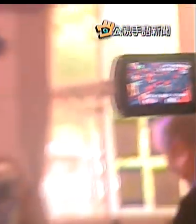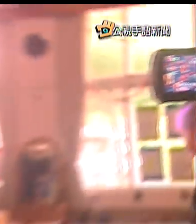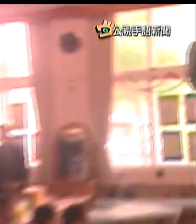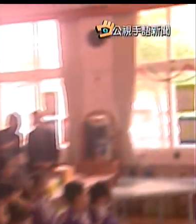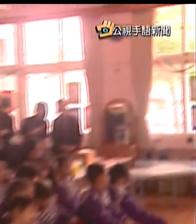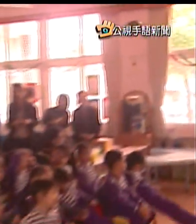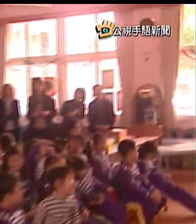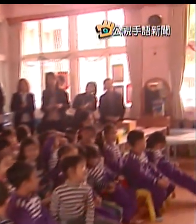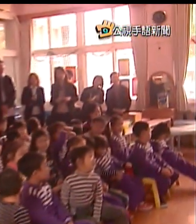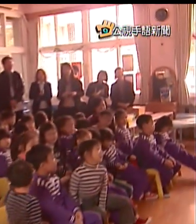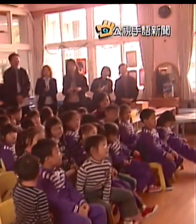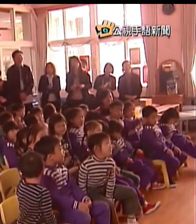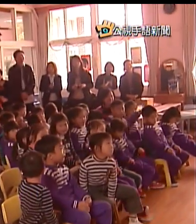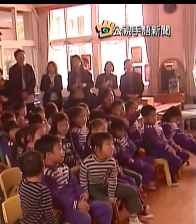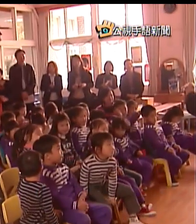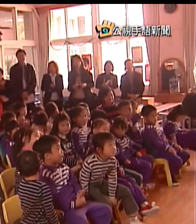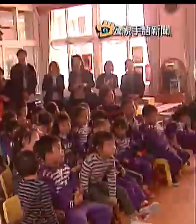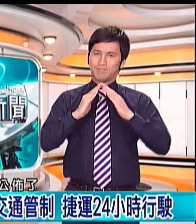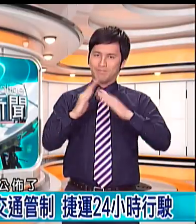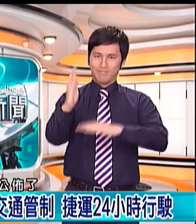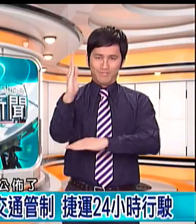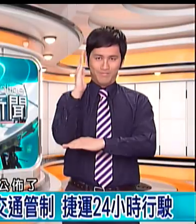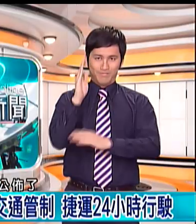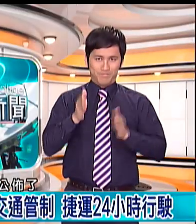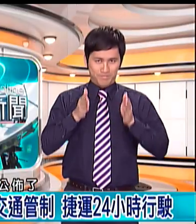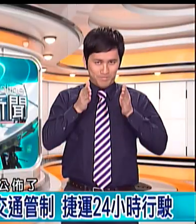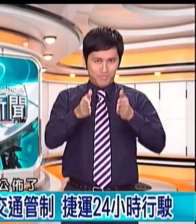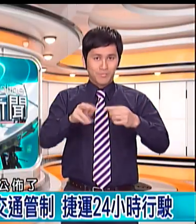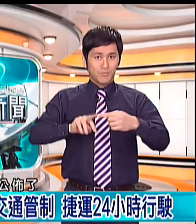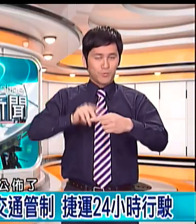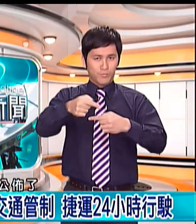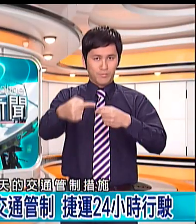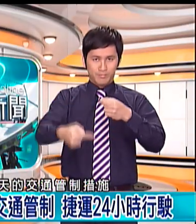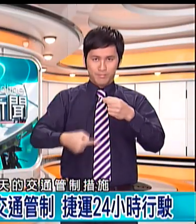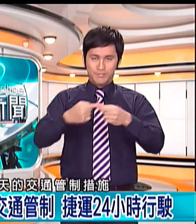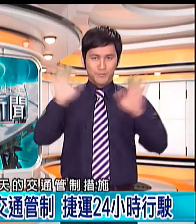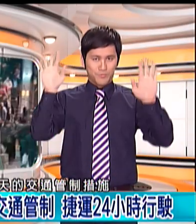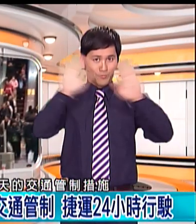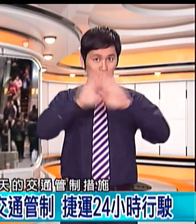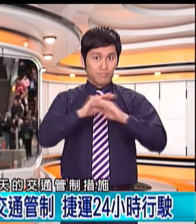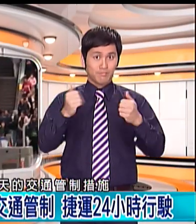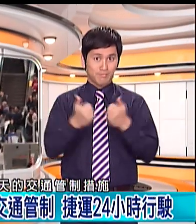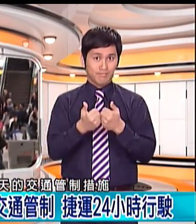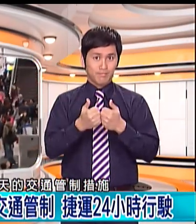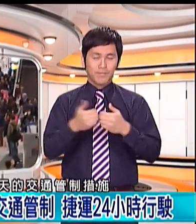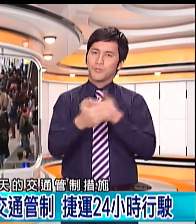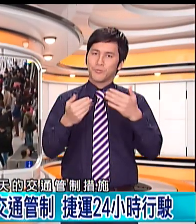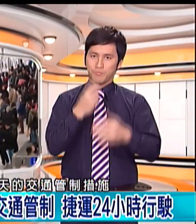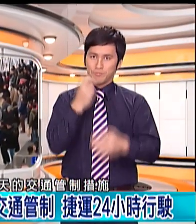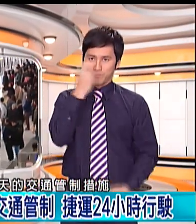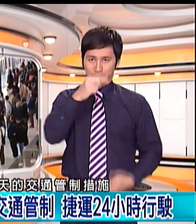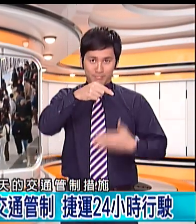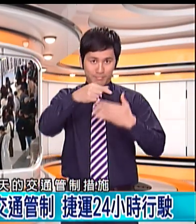君、王新中台南报道。台北市政府公布了跨年晚会当天的交通管制措